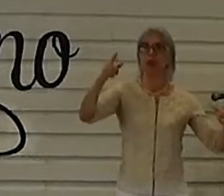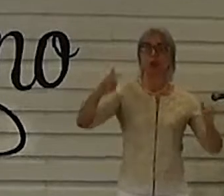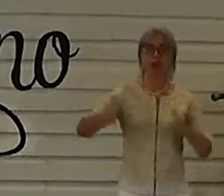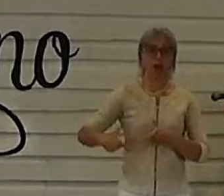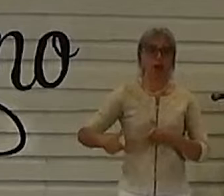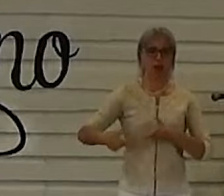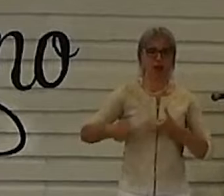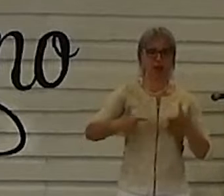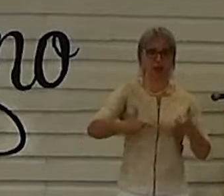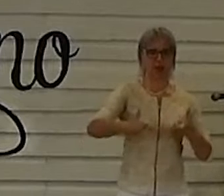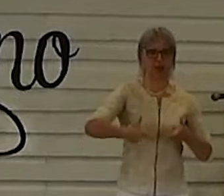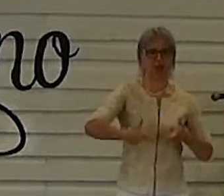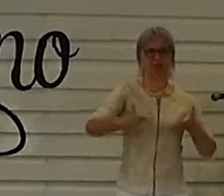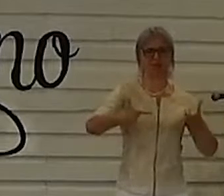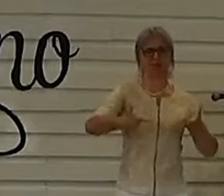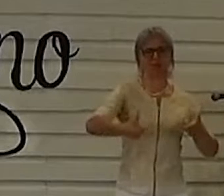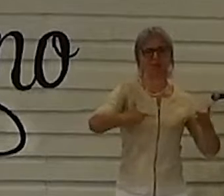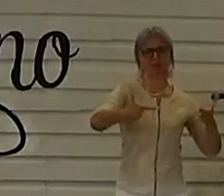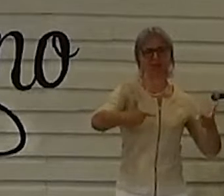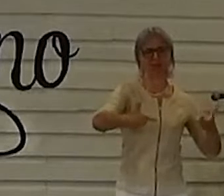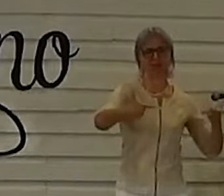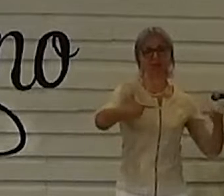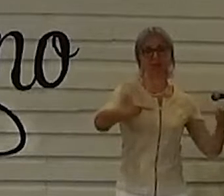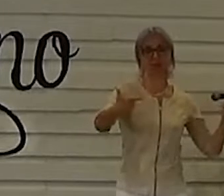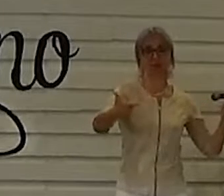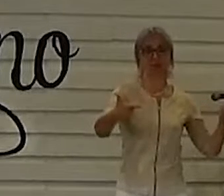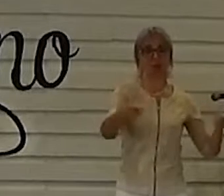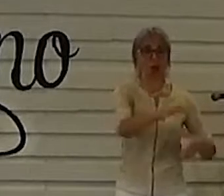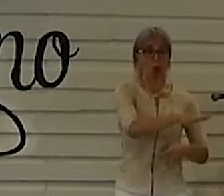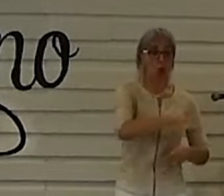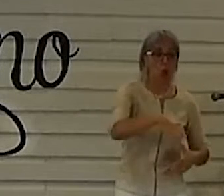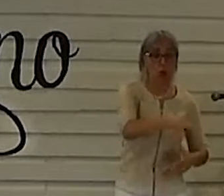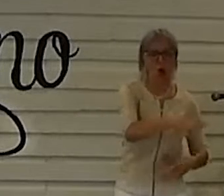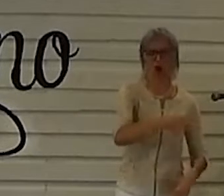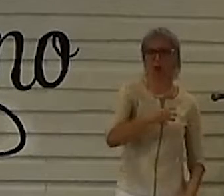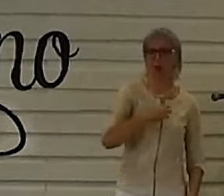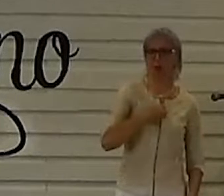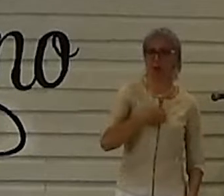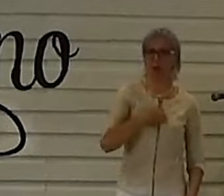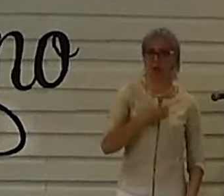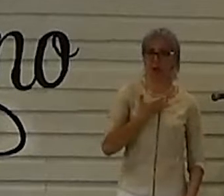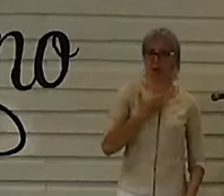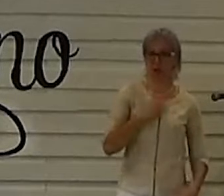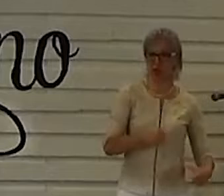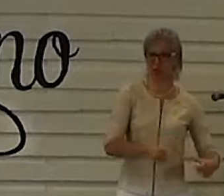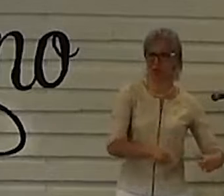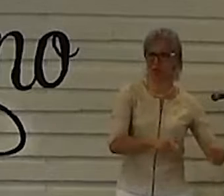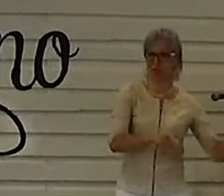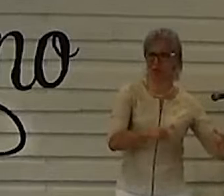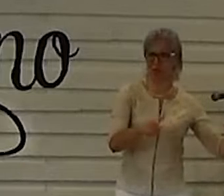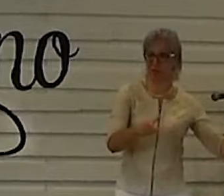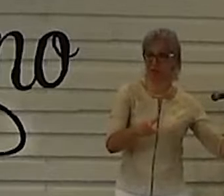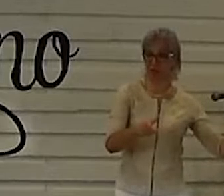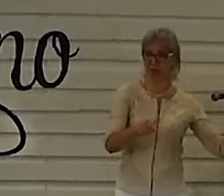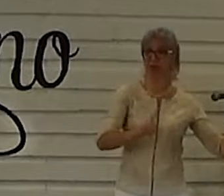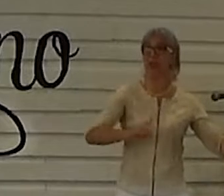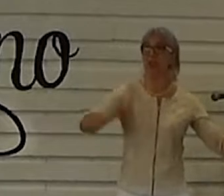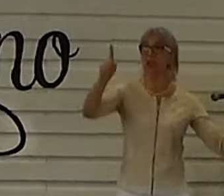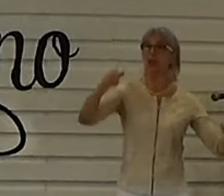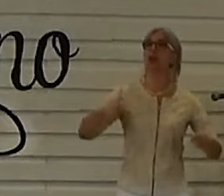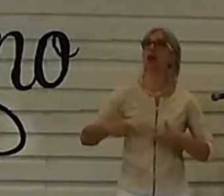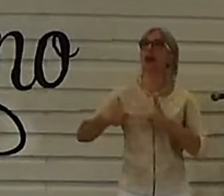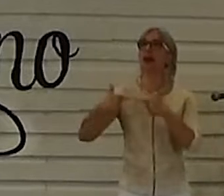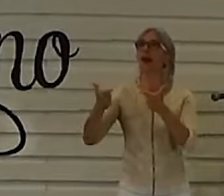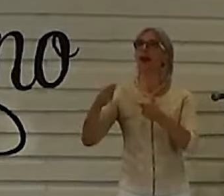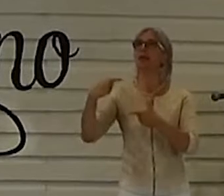sovrabbonda. Gloria a Dio! Dove il peccato abbonda, la grazia di Dio sovrabbonda. Io ve lo posso dire, ve lo posso